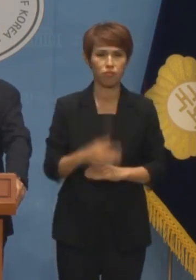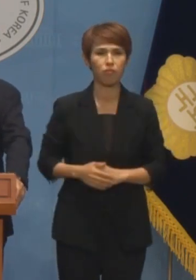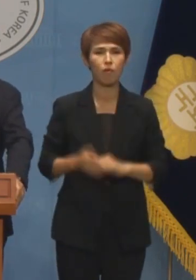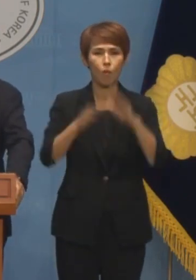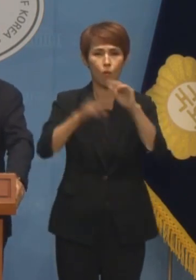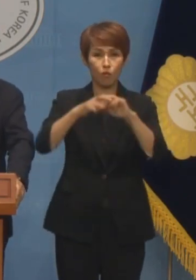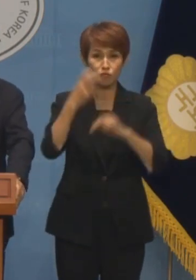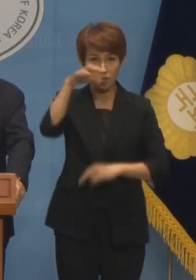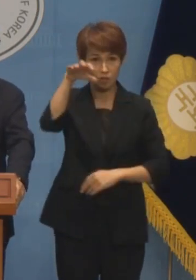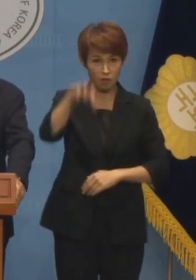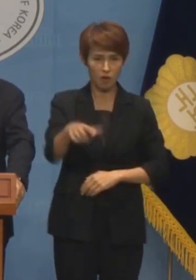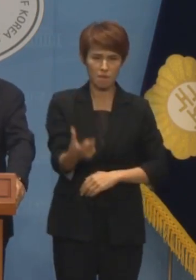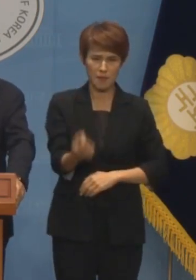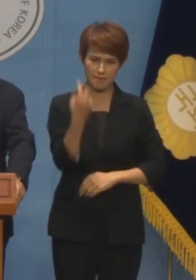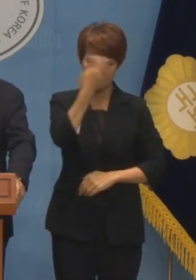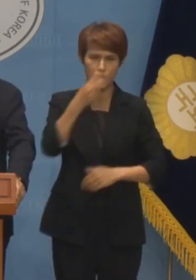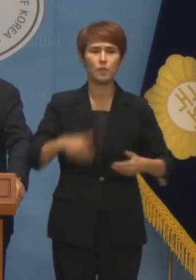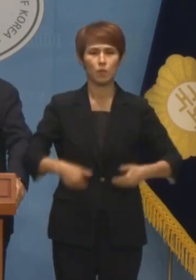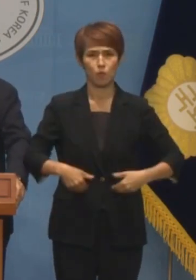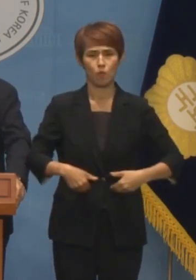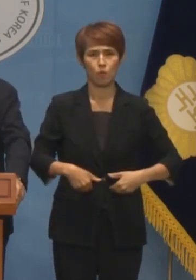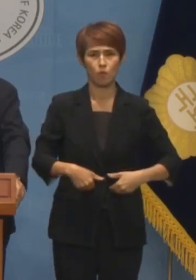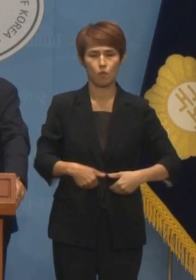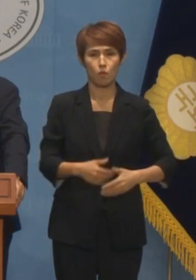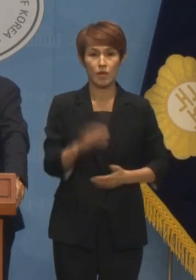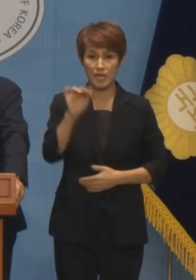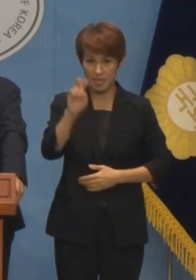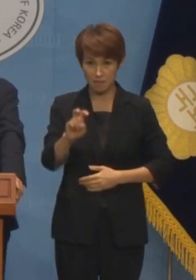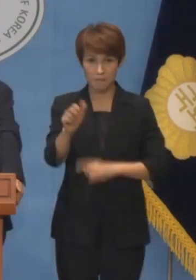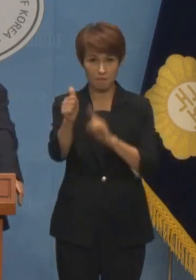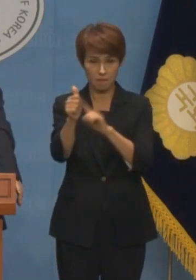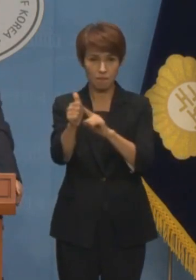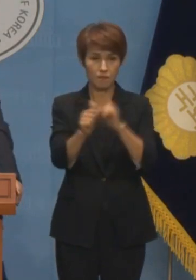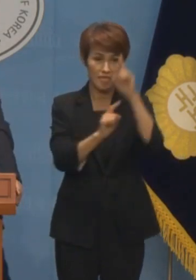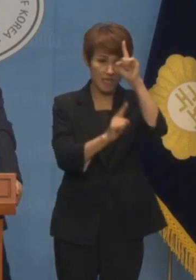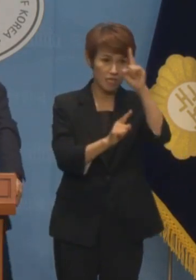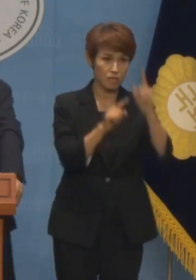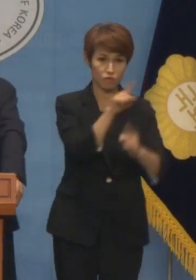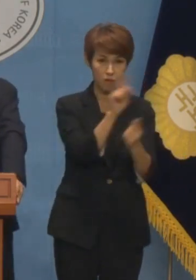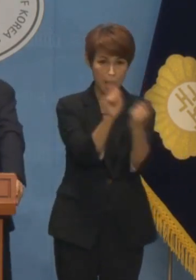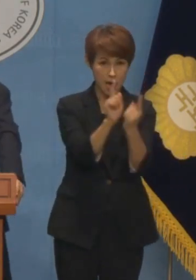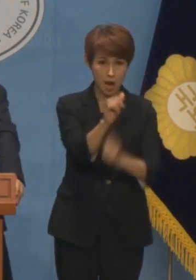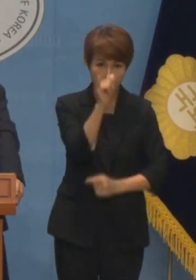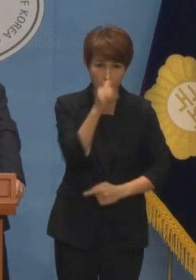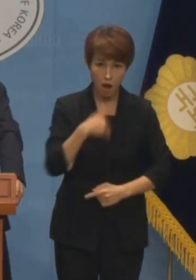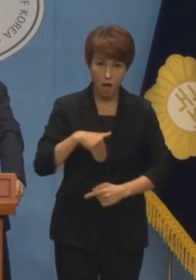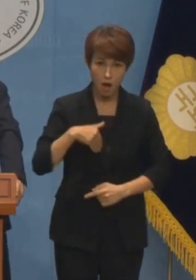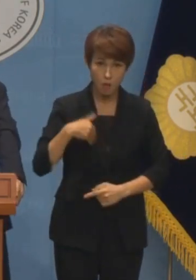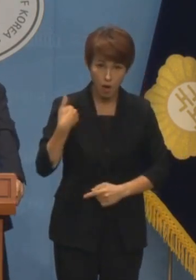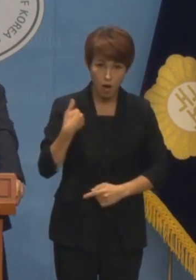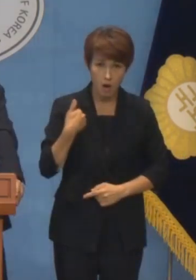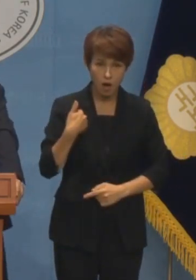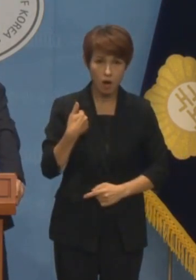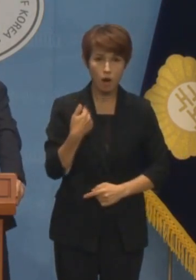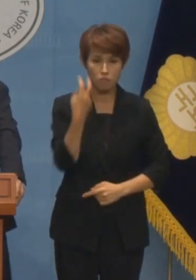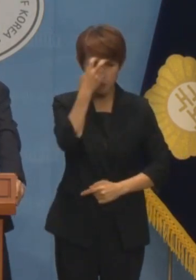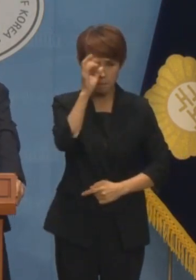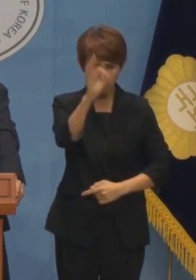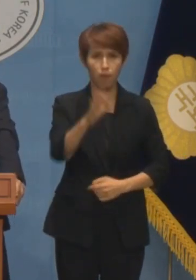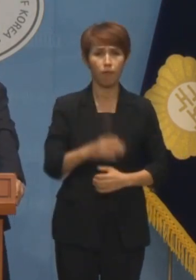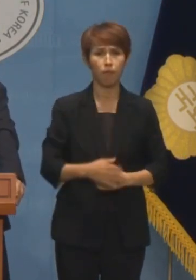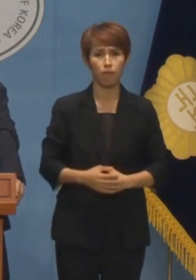됩니다. 공수처가 두 사람이 정말로 연락처가 있고 서로 아는 사이인지, 발신자 위치 추적을